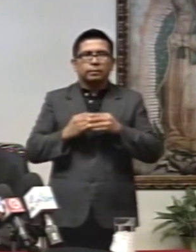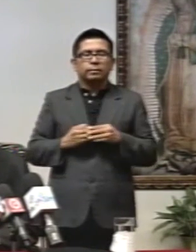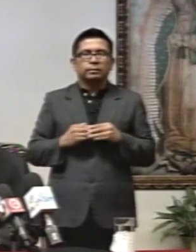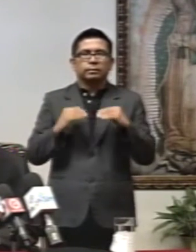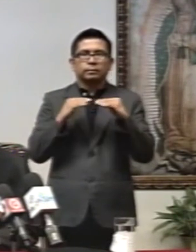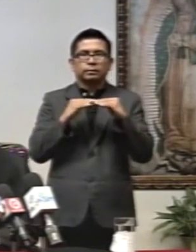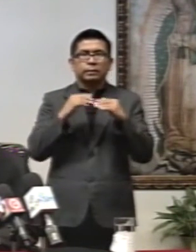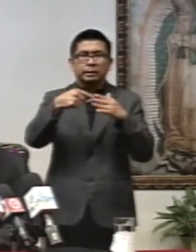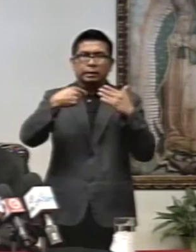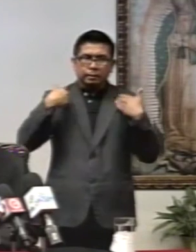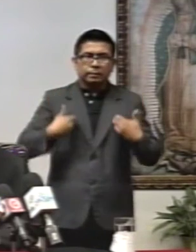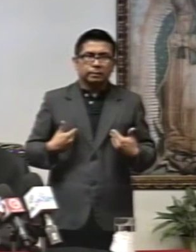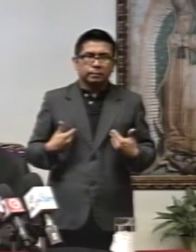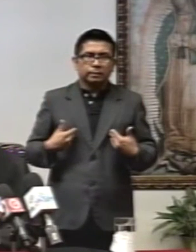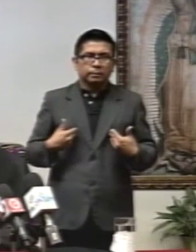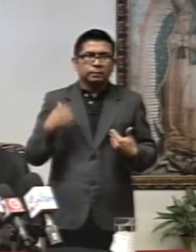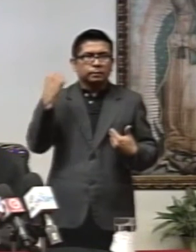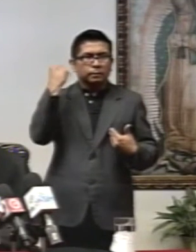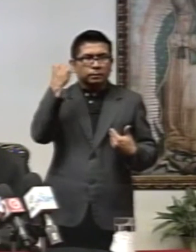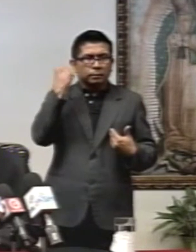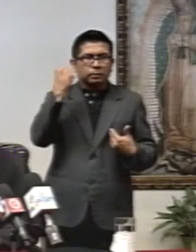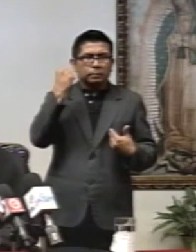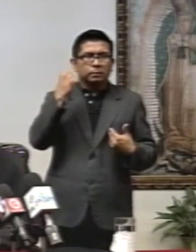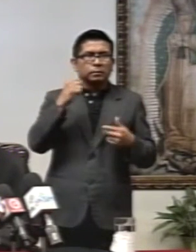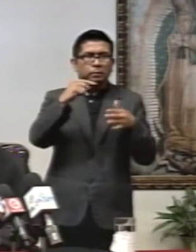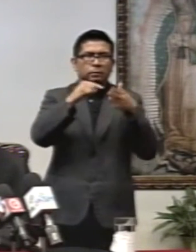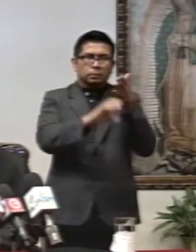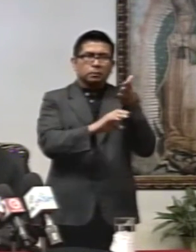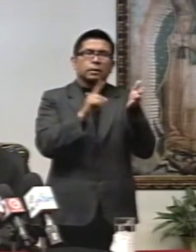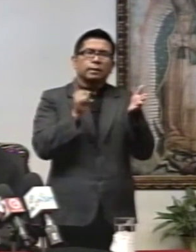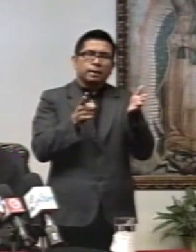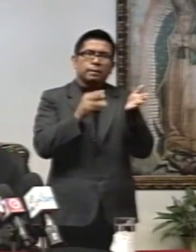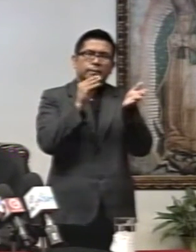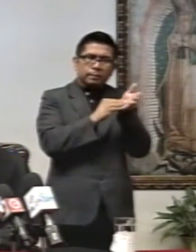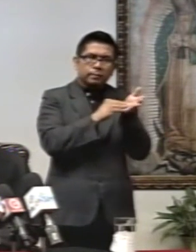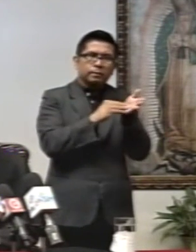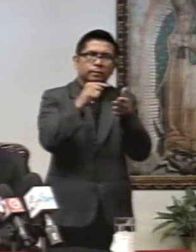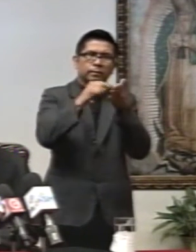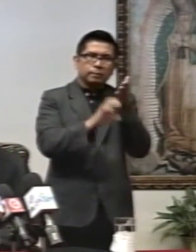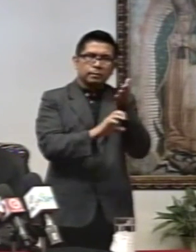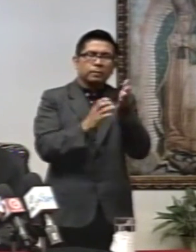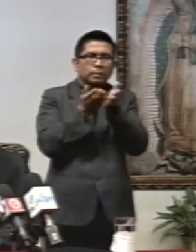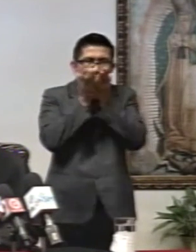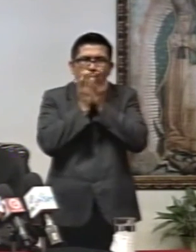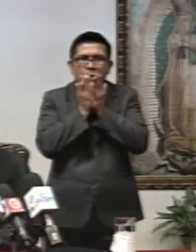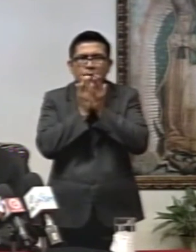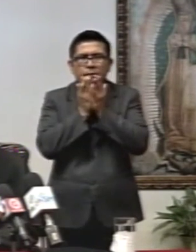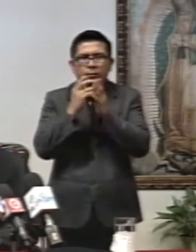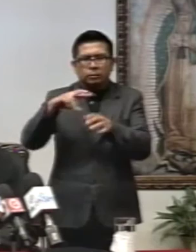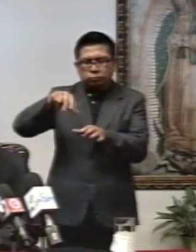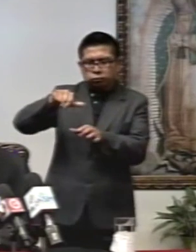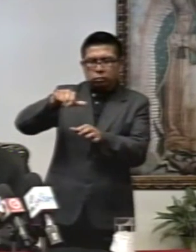y del derecho fundamental y constitucional que debe existir al agua y a la